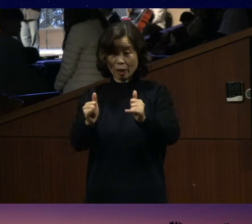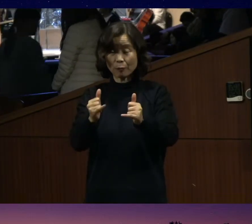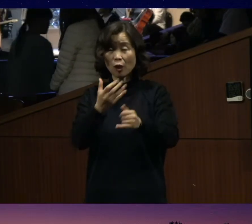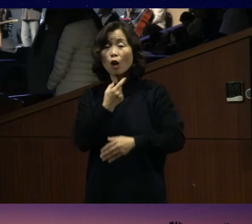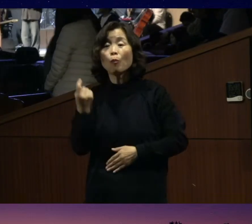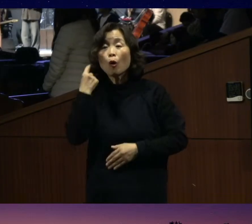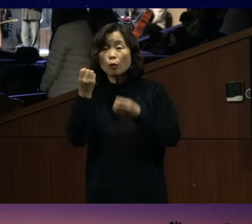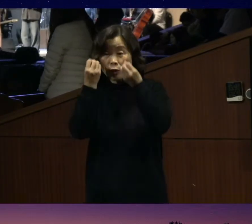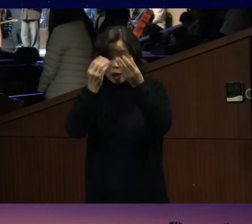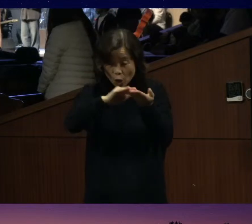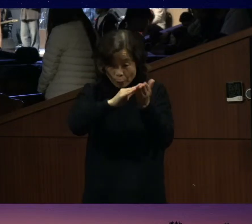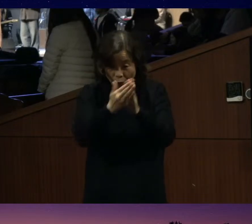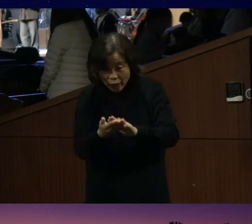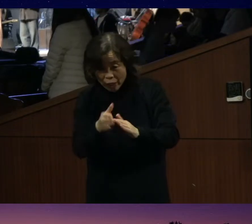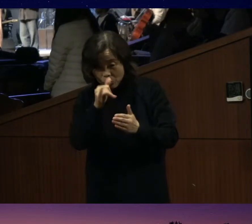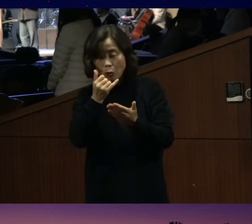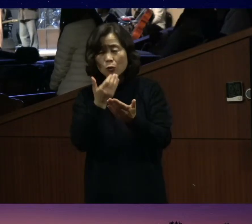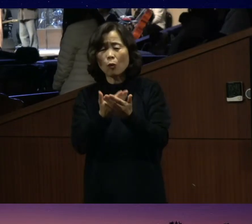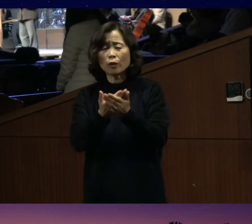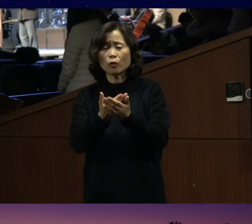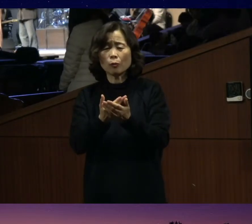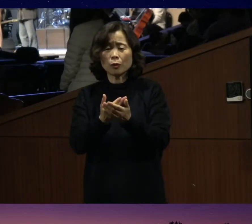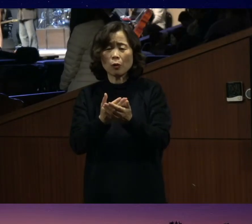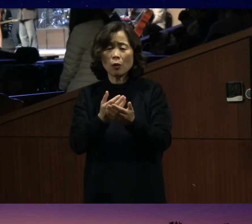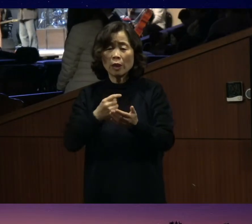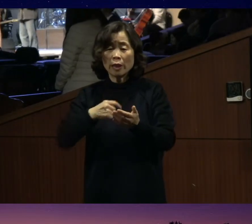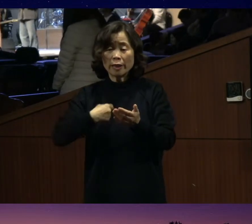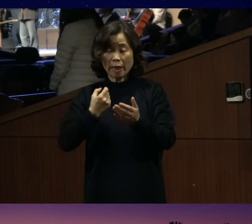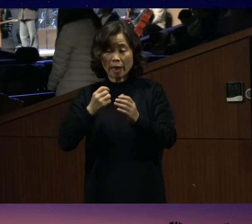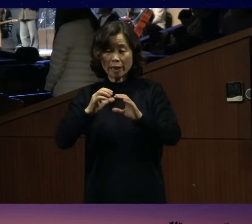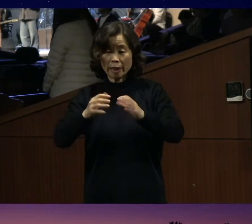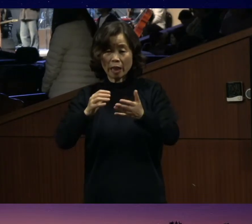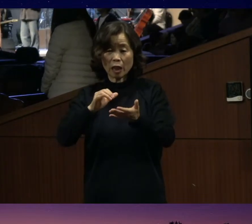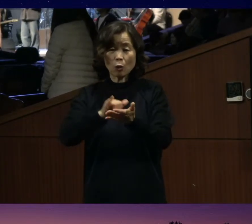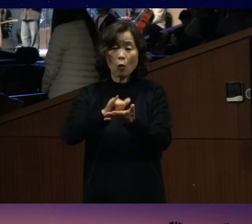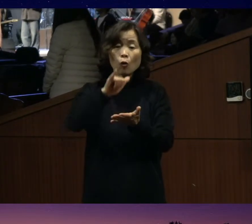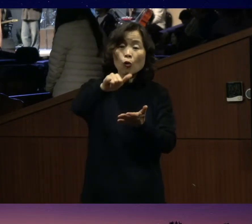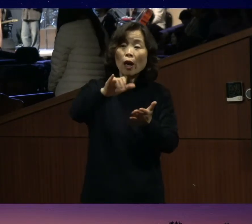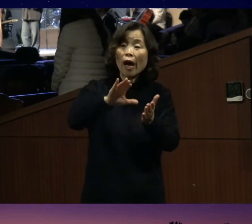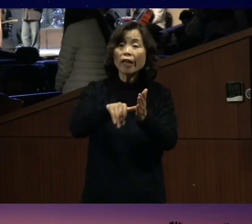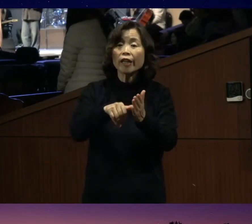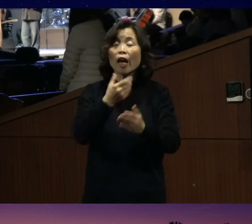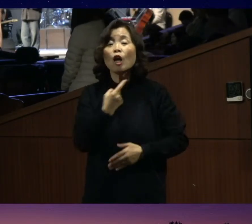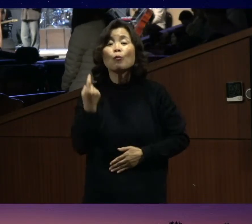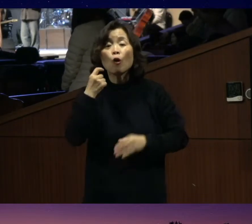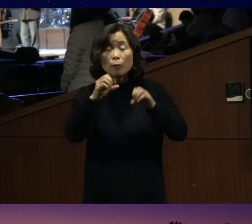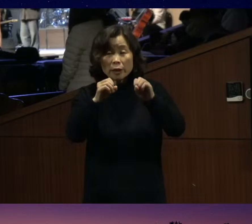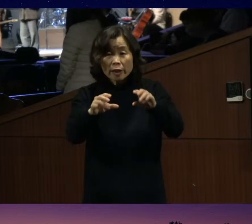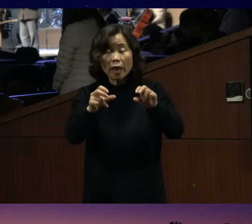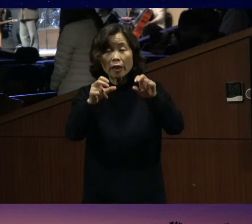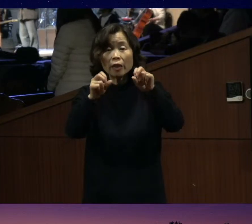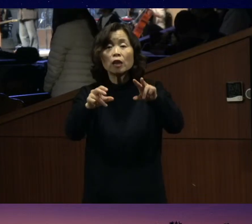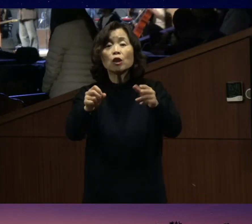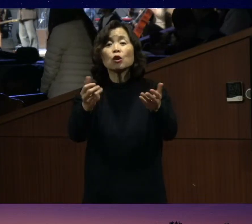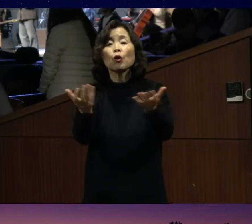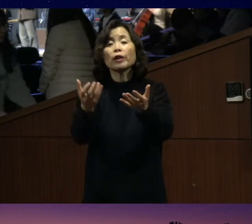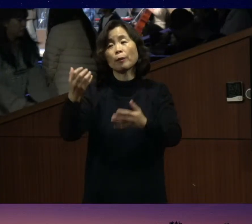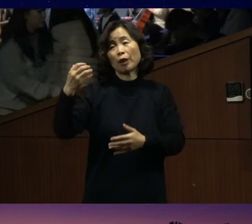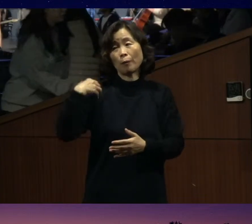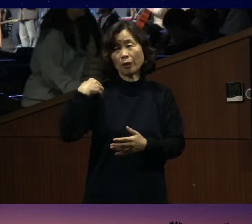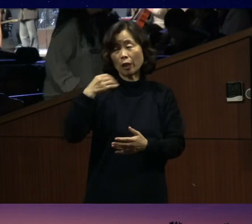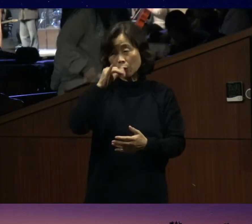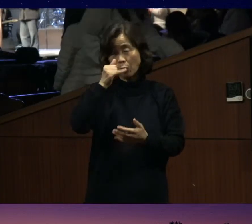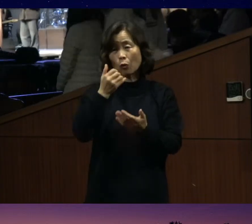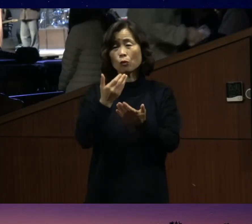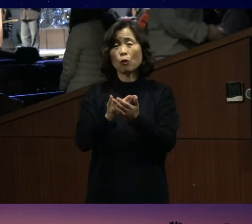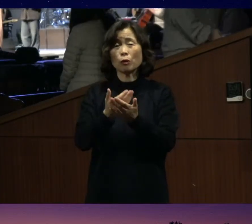주사 저들이 열방의 선교사로 파송되게 하여 주시옵소서. 하나님의 선교가 우리를 통하여, 우리의